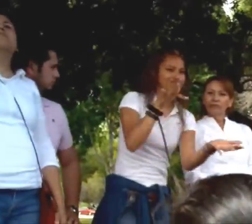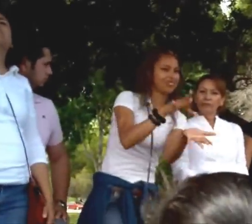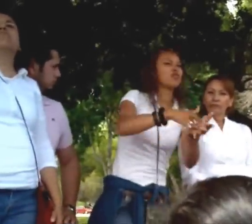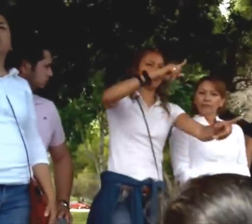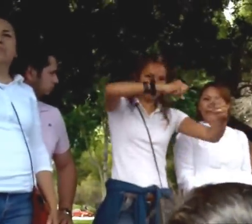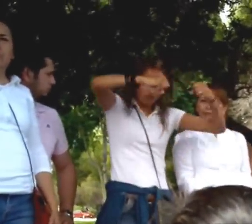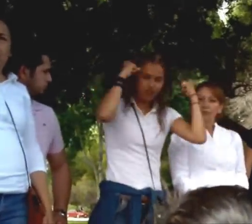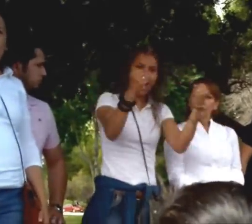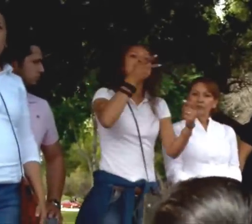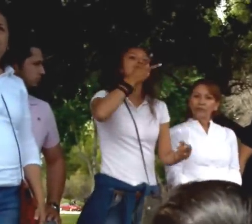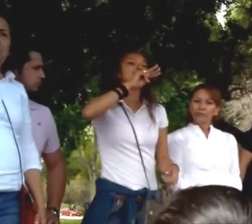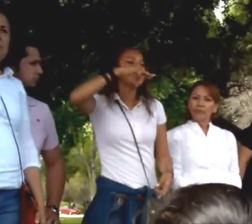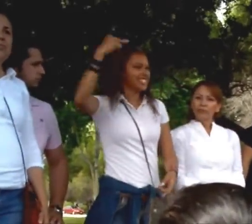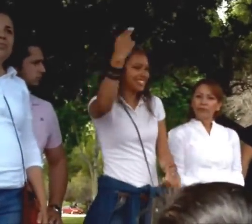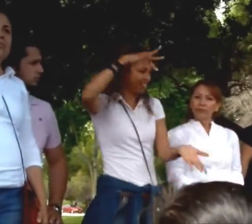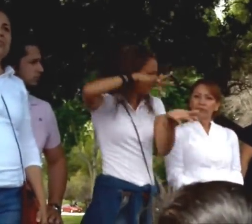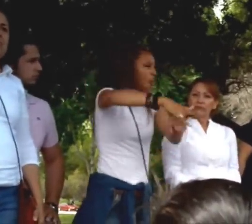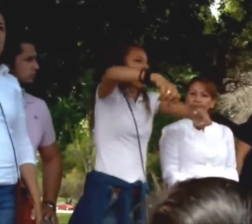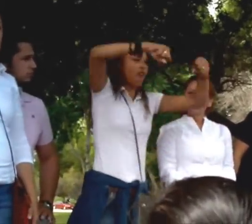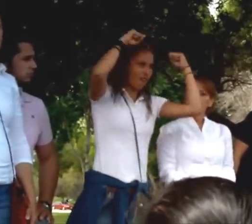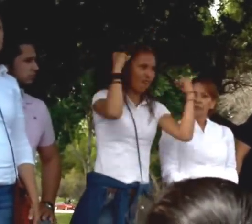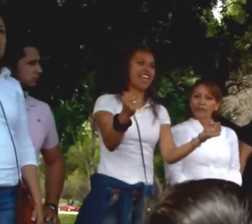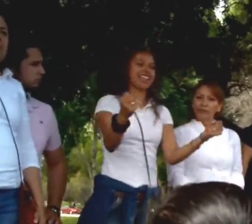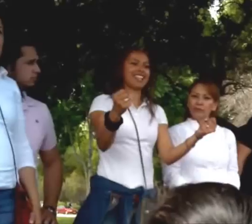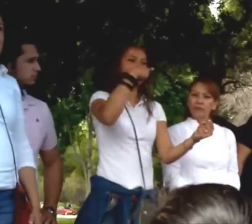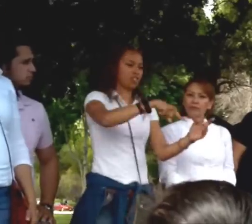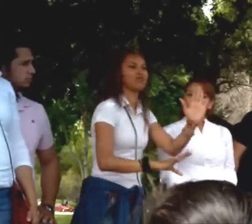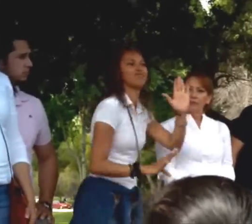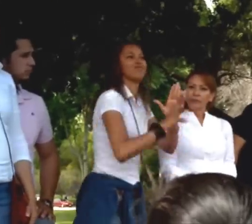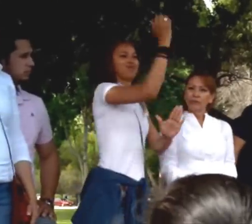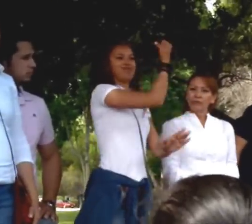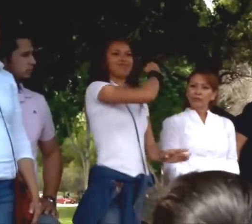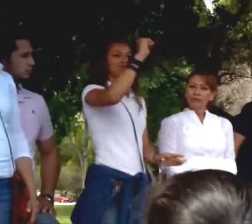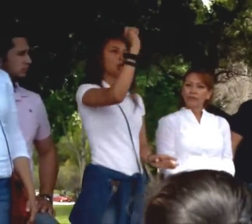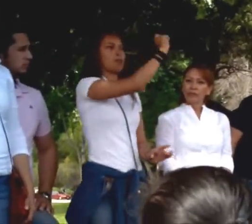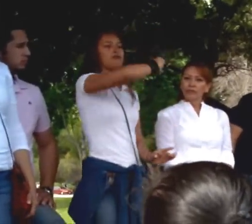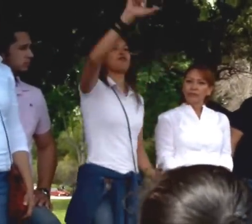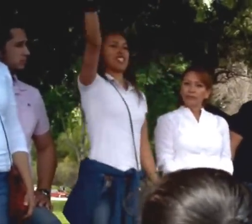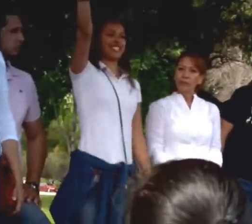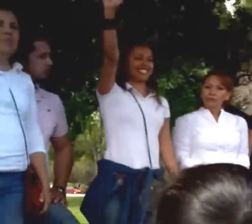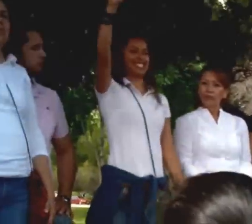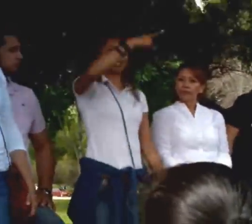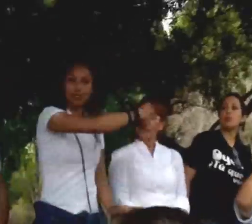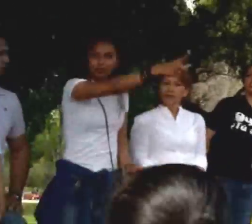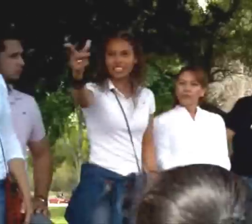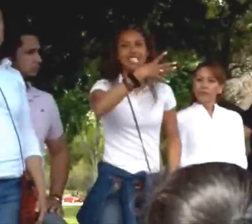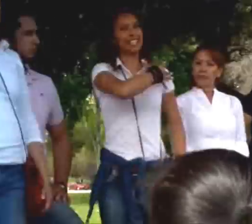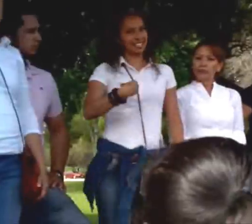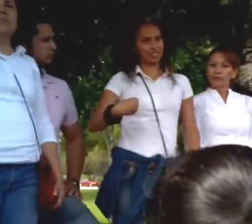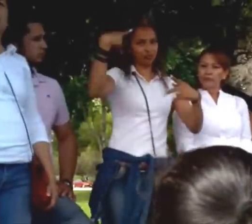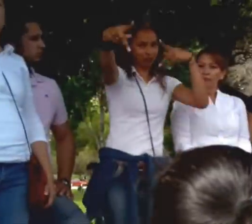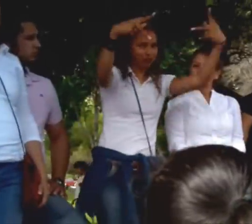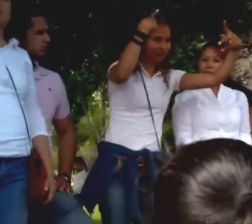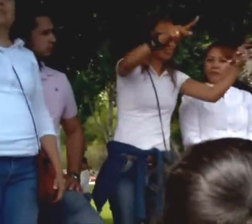pequeños. Con fuerza, unidos, necesitamos apoyo para salir adelante y tener éxito y poder ser